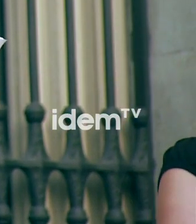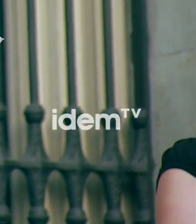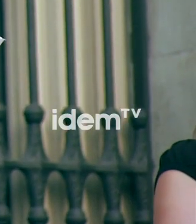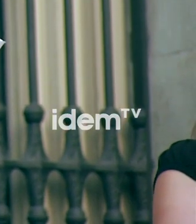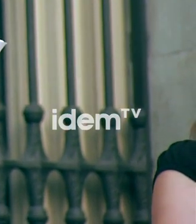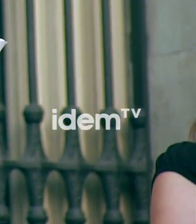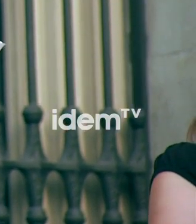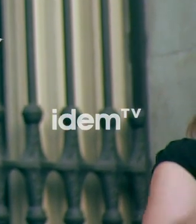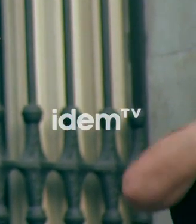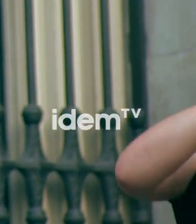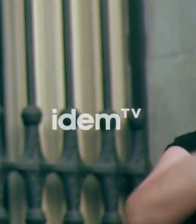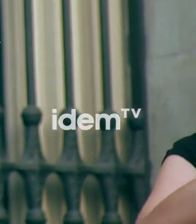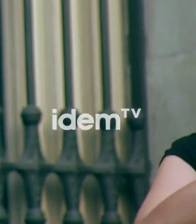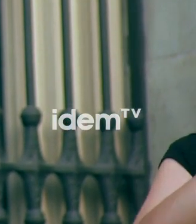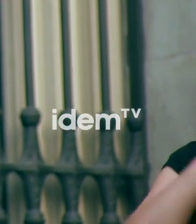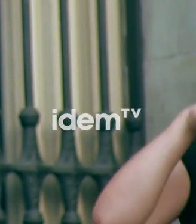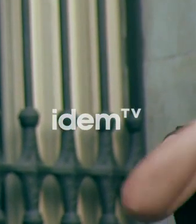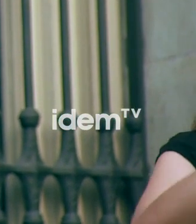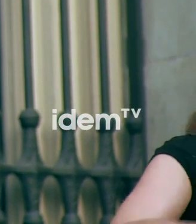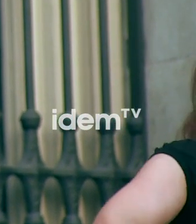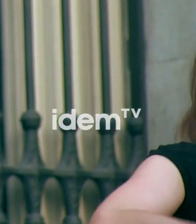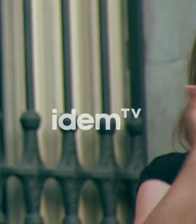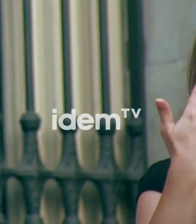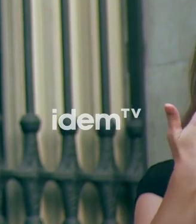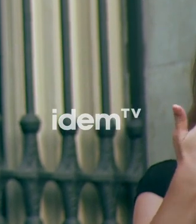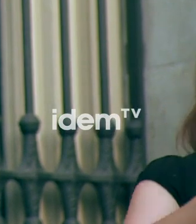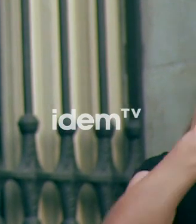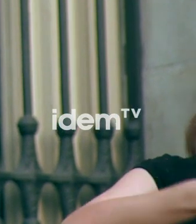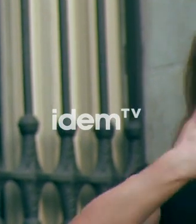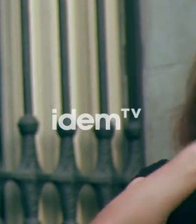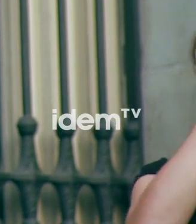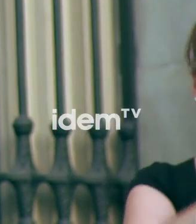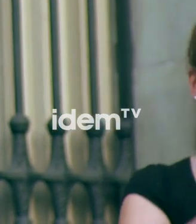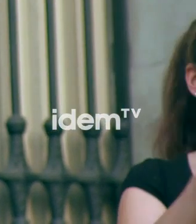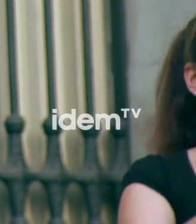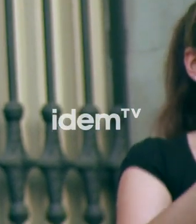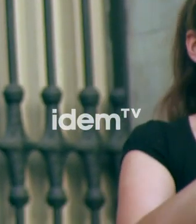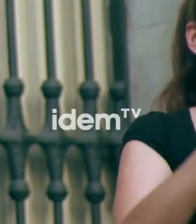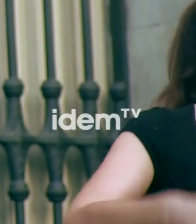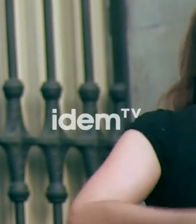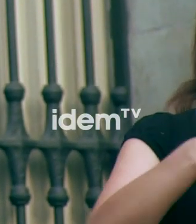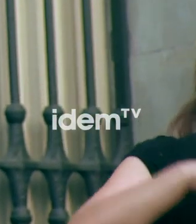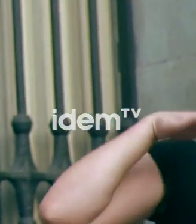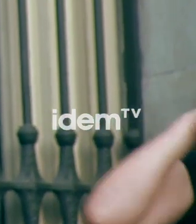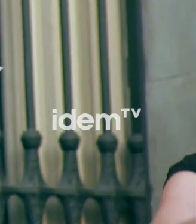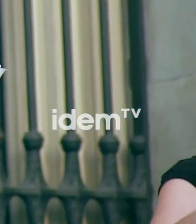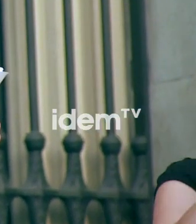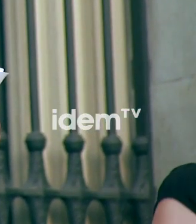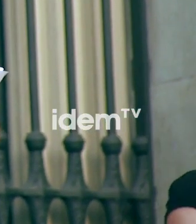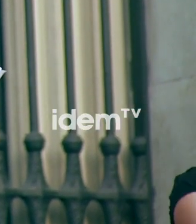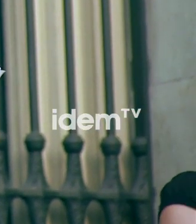és només l'inici d'un punt de partència irrenunciable, el tret de sortida d'una lluita que no